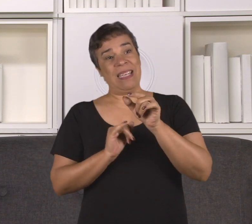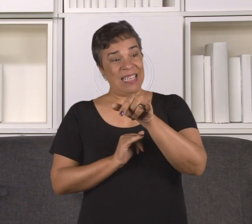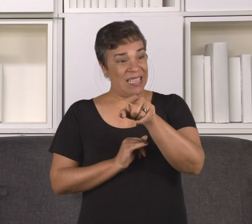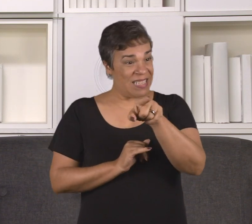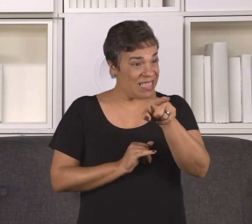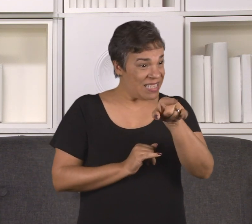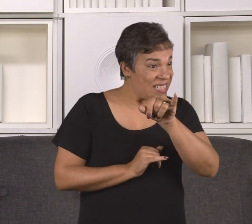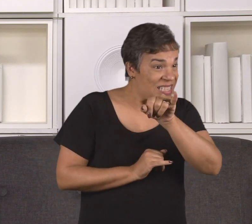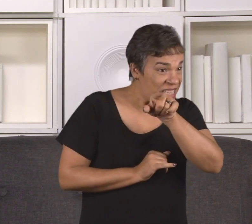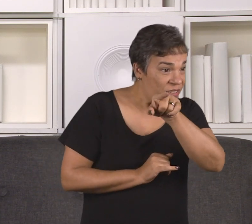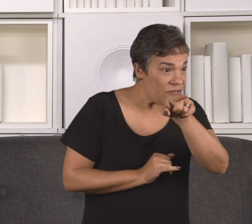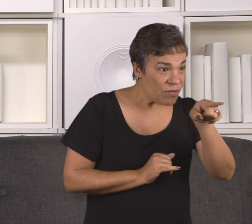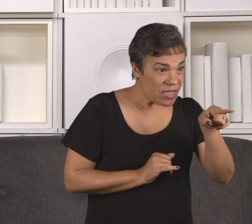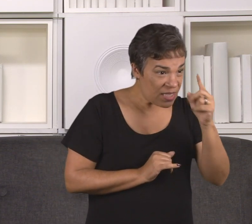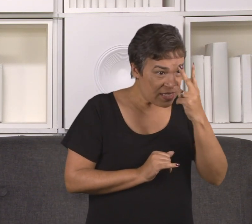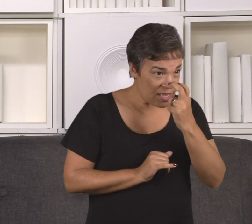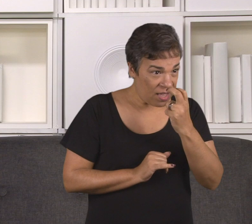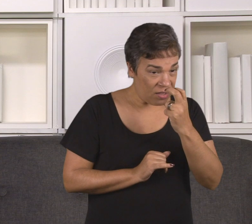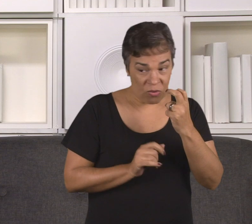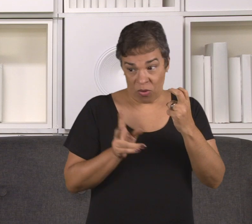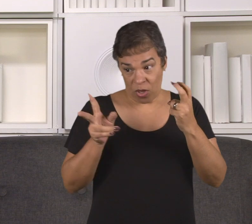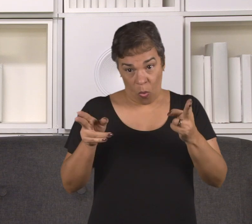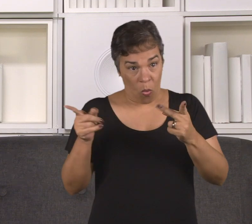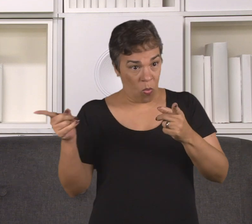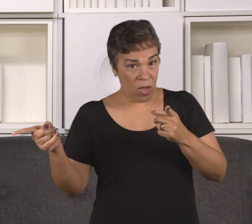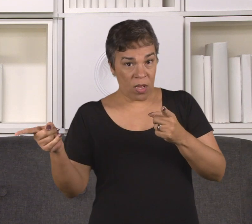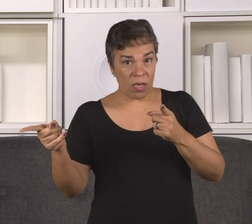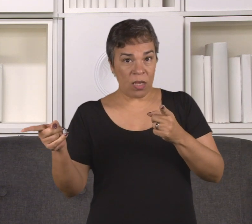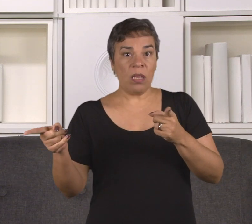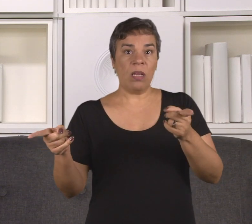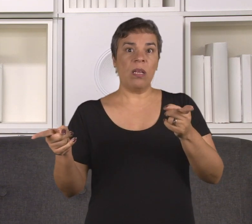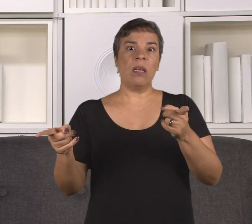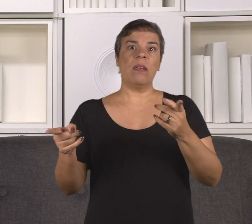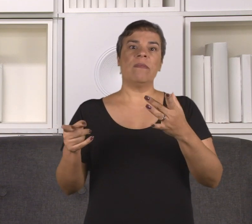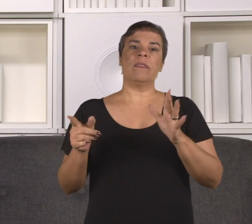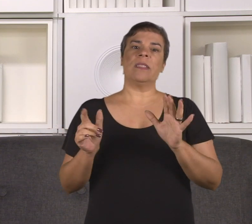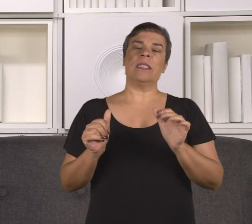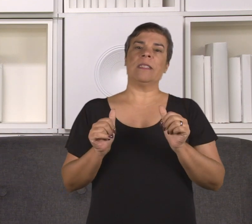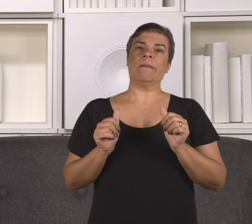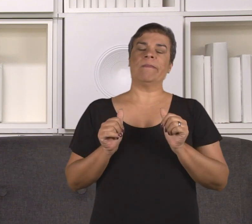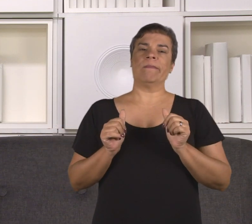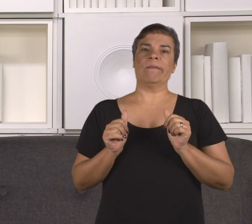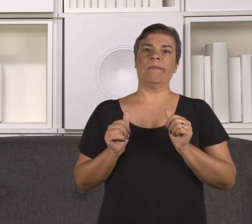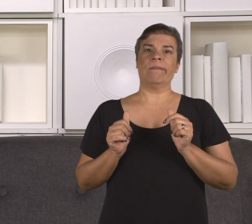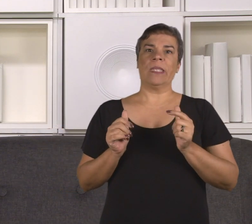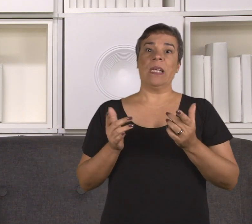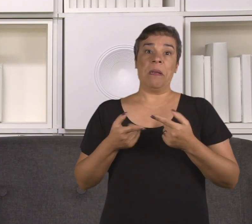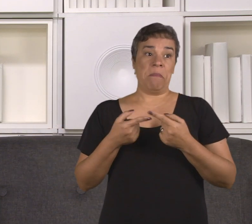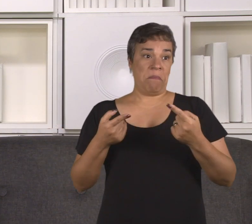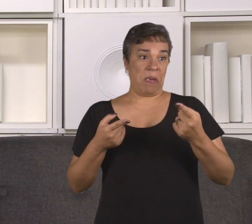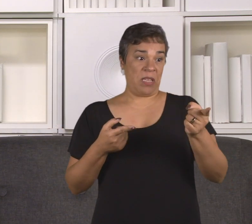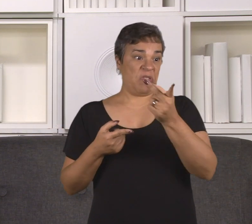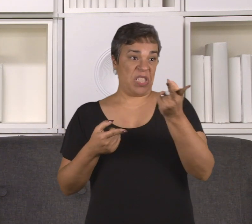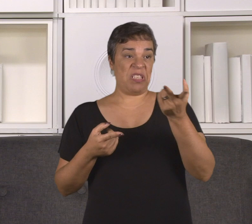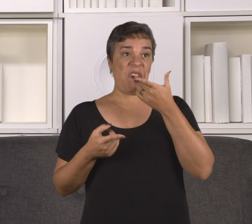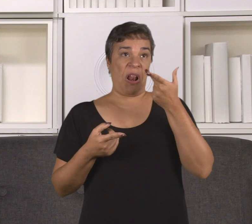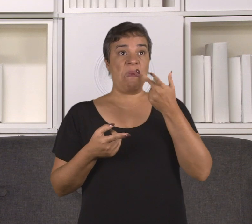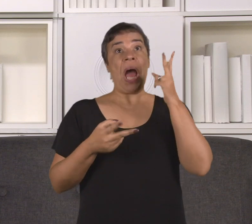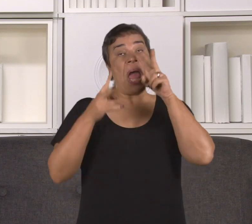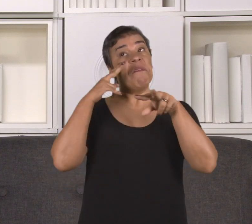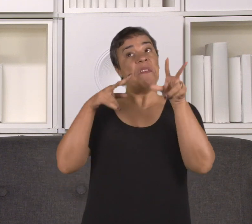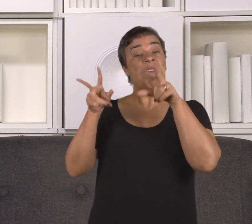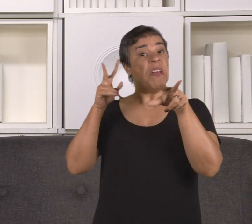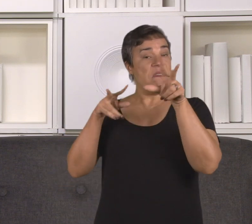fossem cegos, vocês teriam escusas, mas vocês dizem que veem,